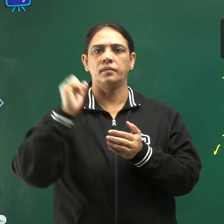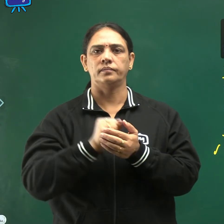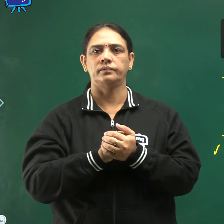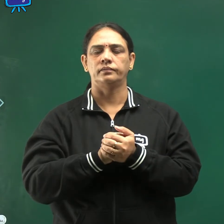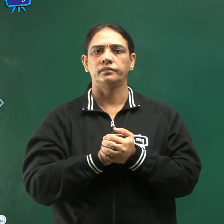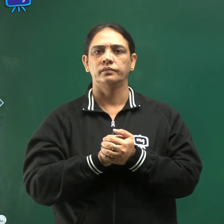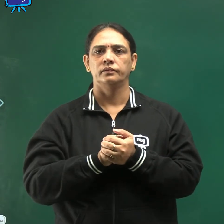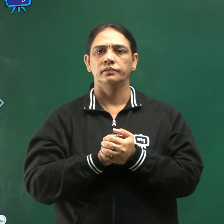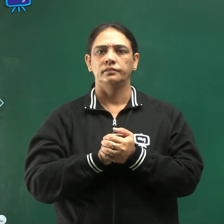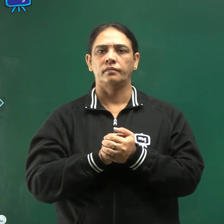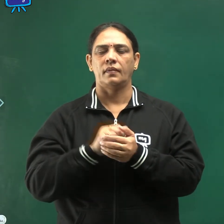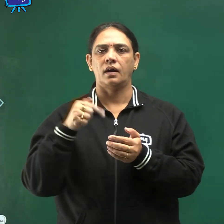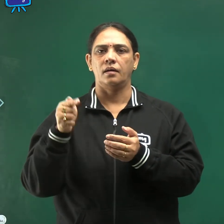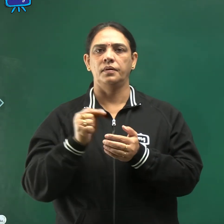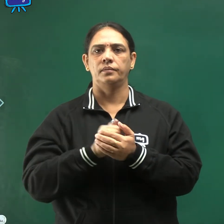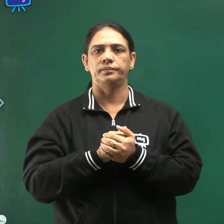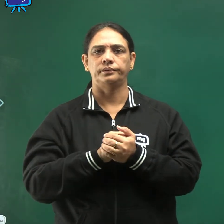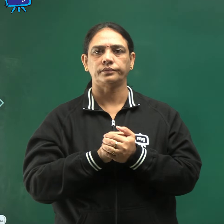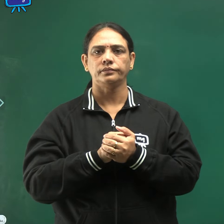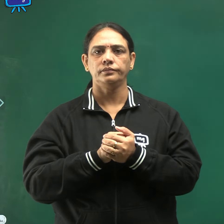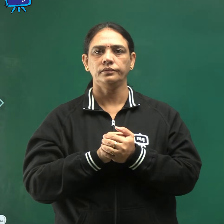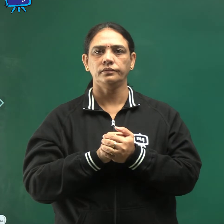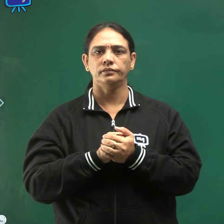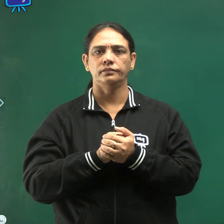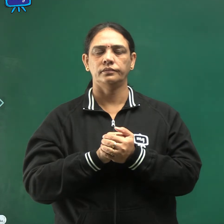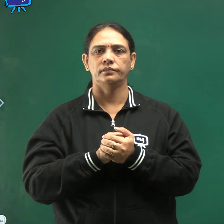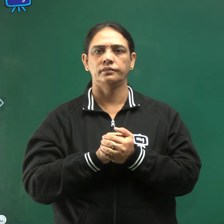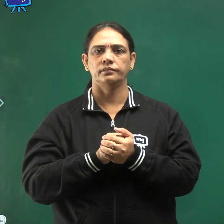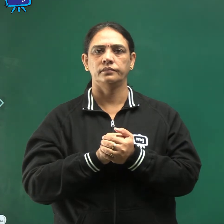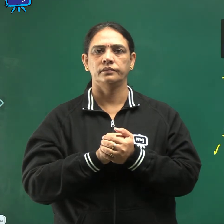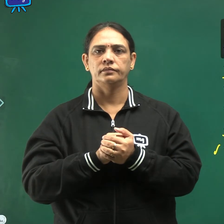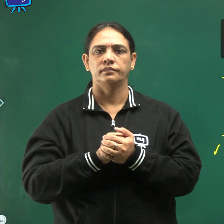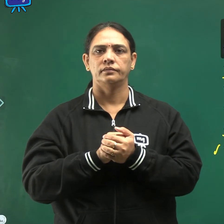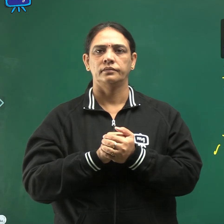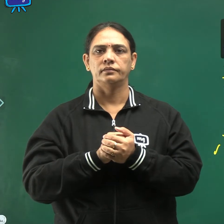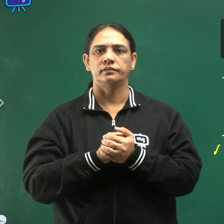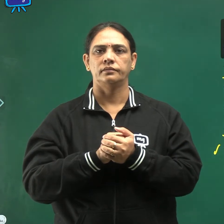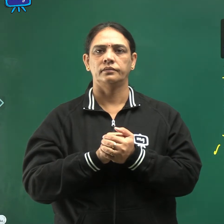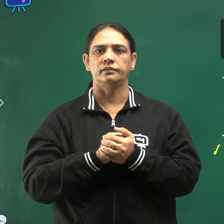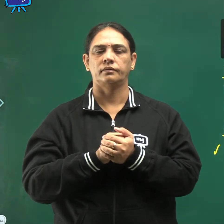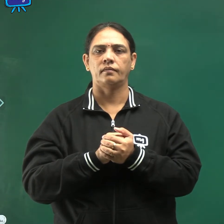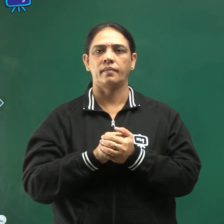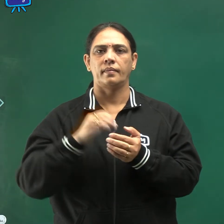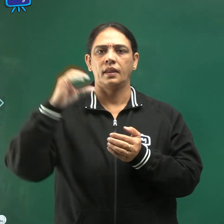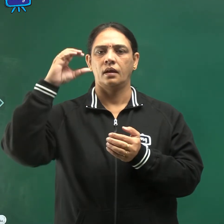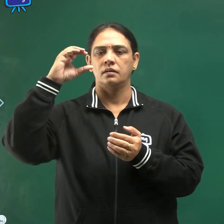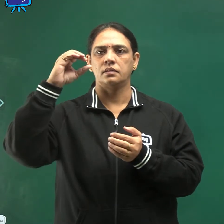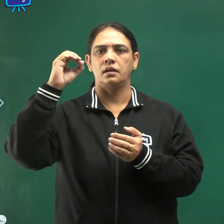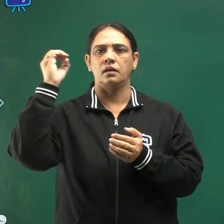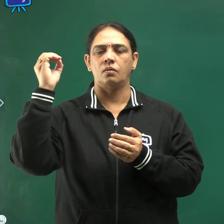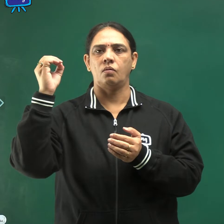अब कॉट थीटा बराबर